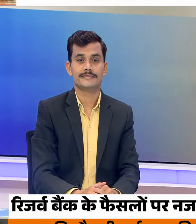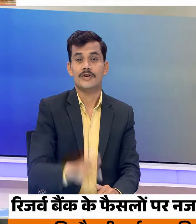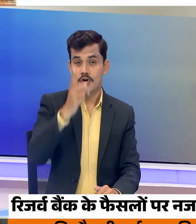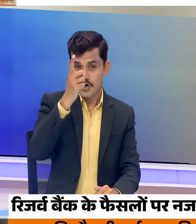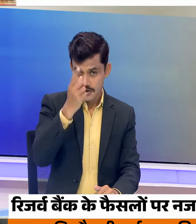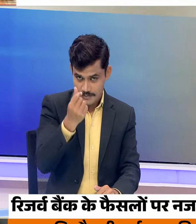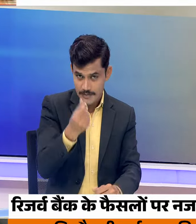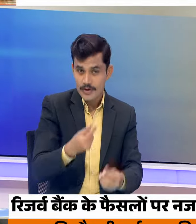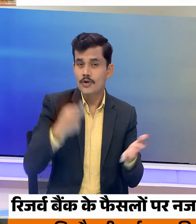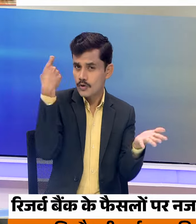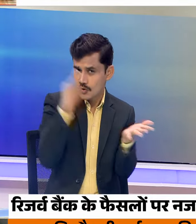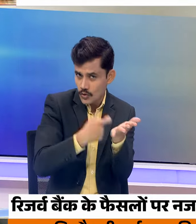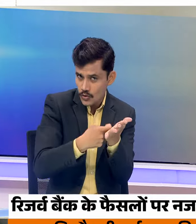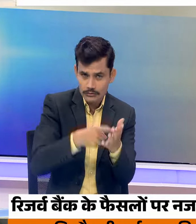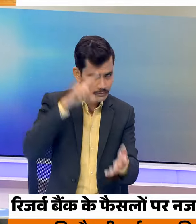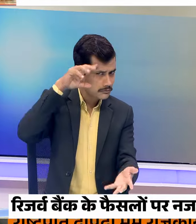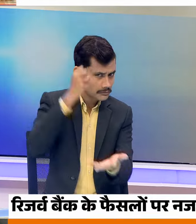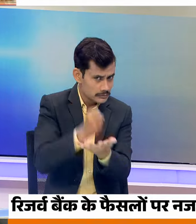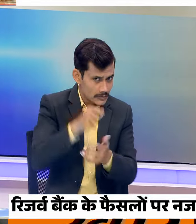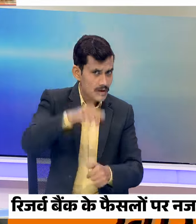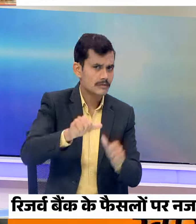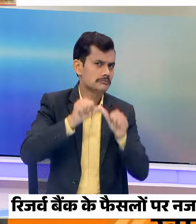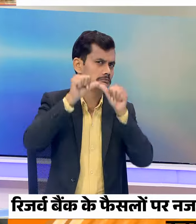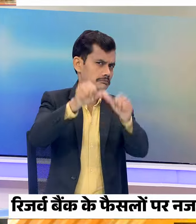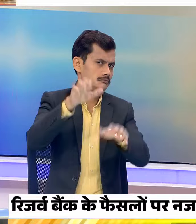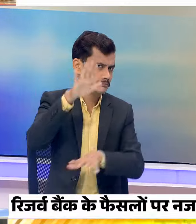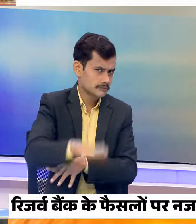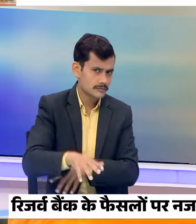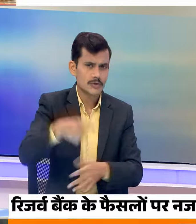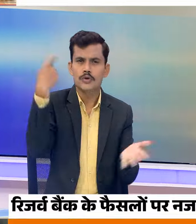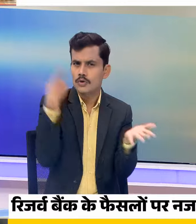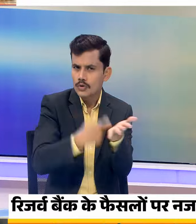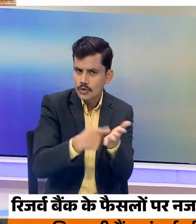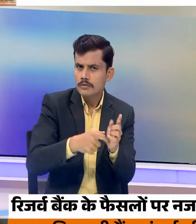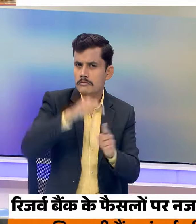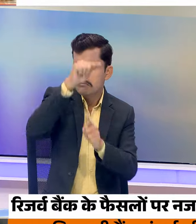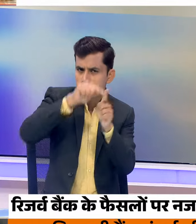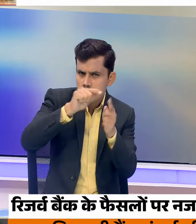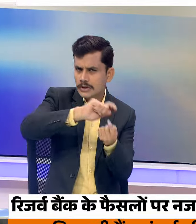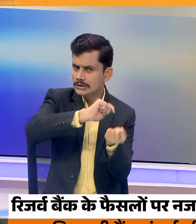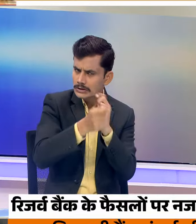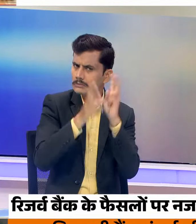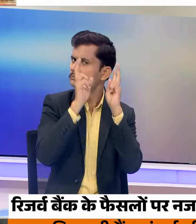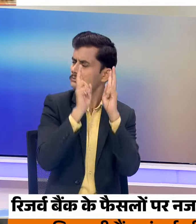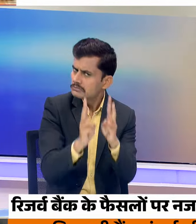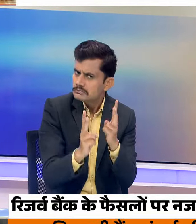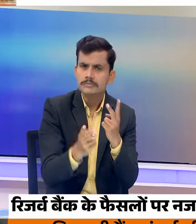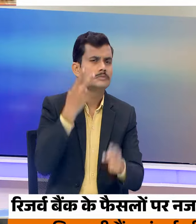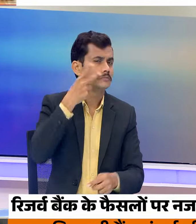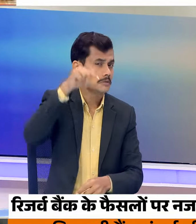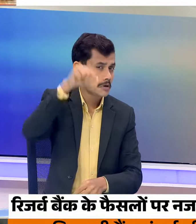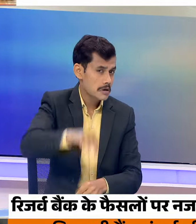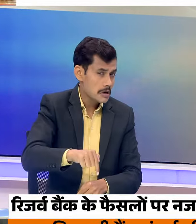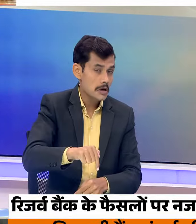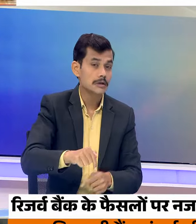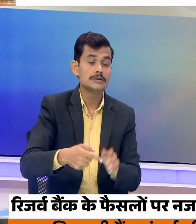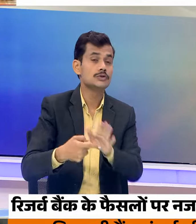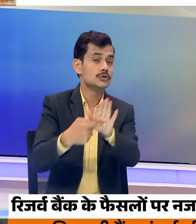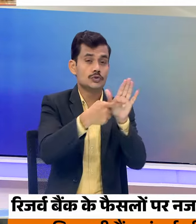मौद्रिक नीति समिति में लिए गए फैसलों की घोषणा आज, नीतिगत दरों में बदलाव होंगे या नहीं, आज उठेगा